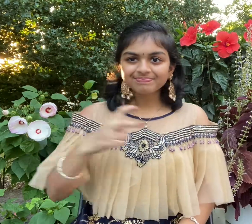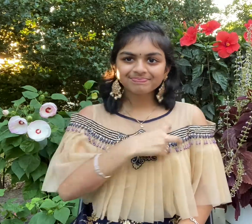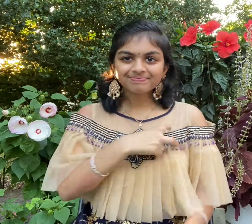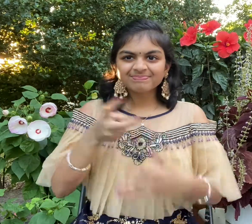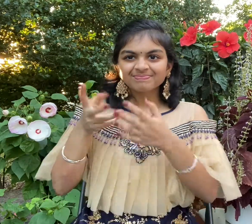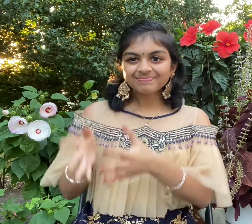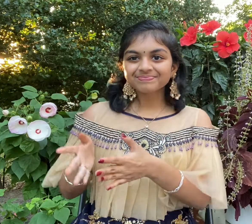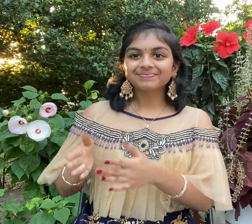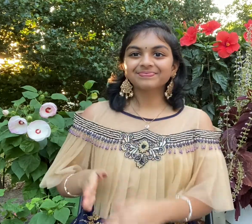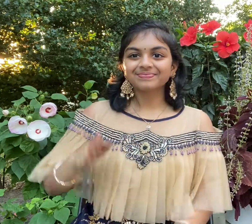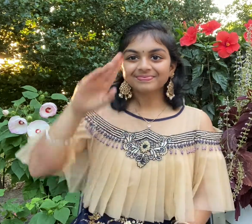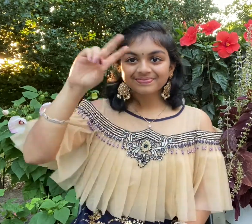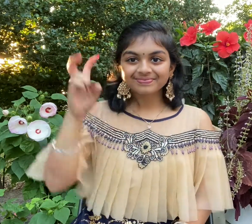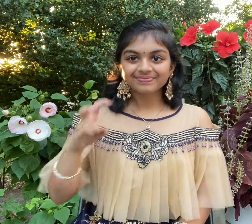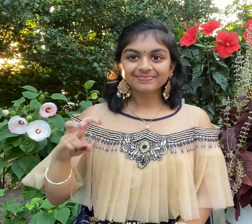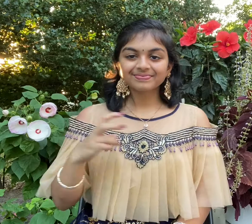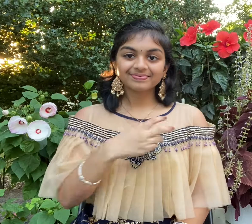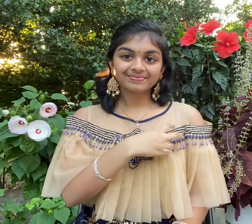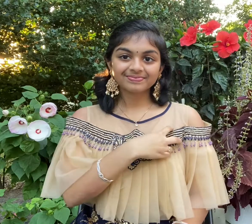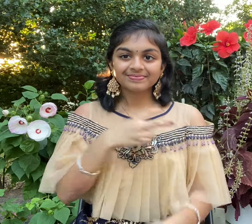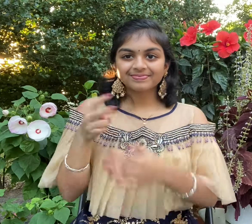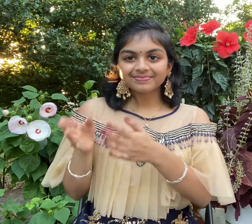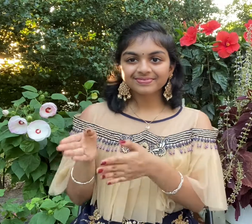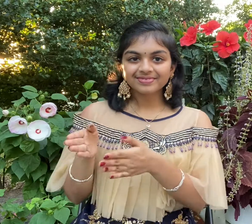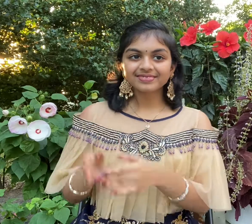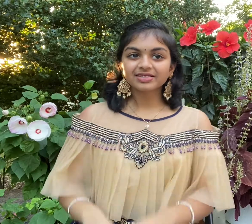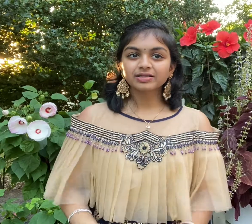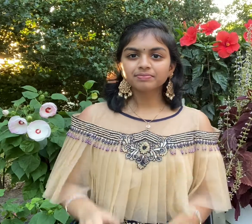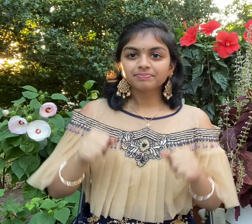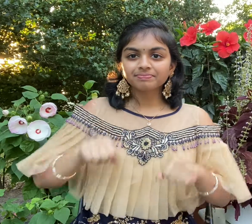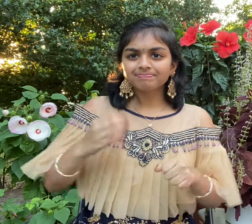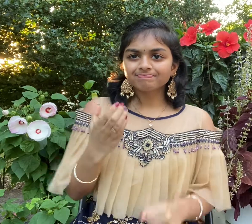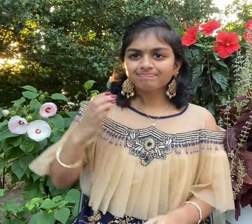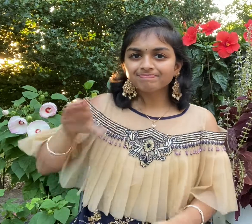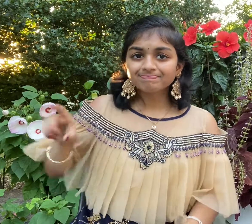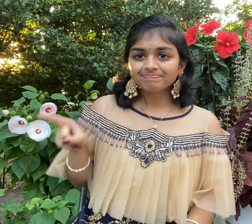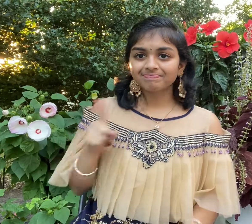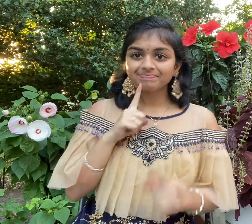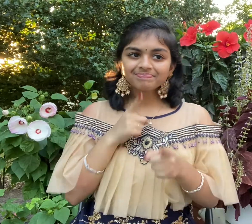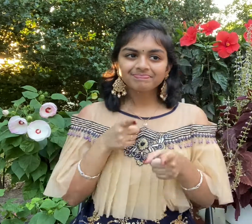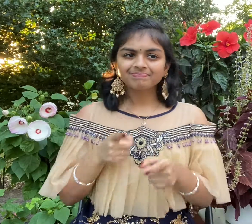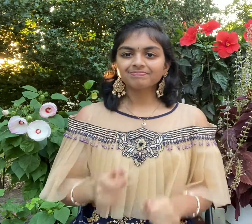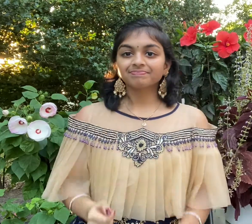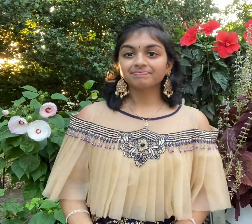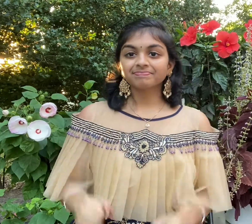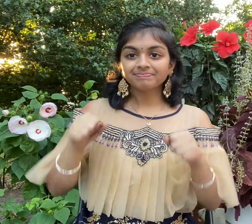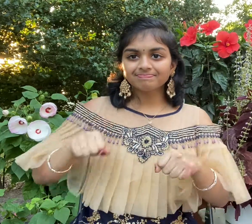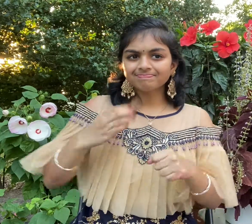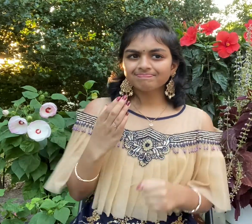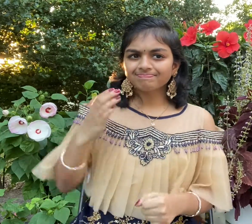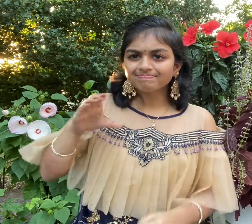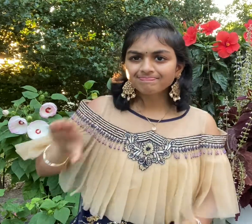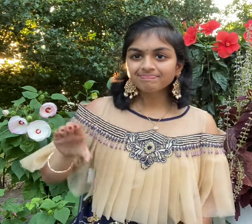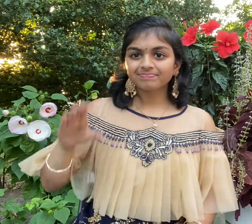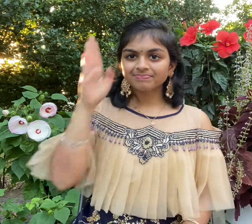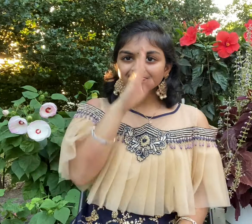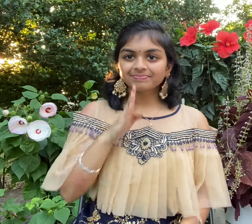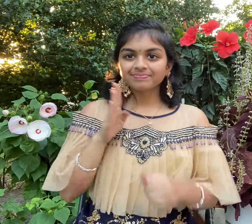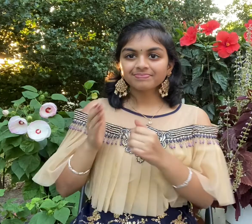ಹಾವು ತಿಂದವರ ಹಾವು ತಿಂದವರ ನುಡಿಸಬಹುದು ಗರ